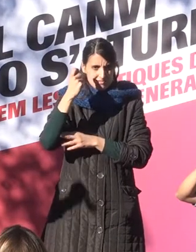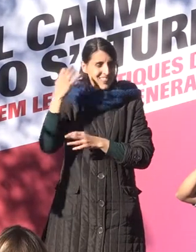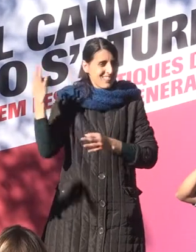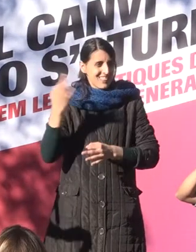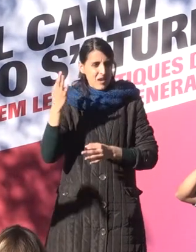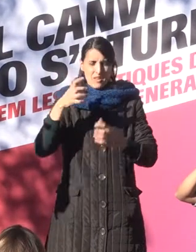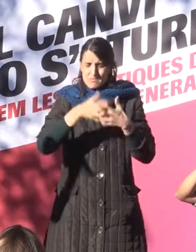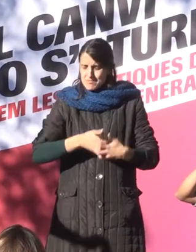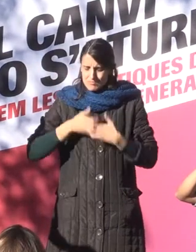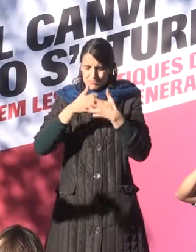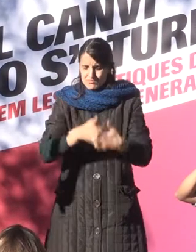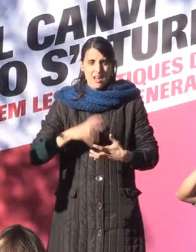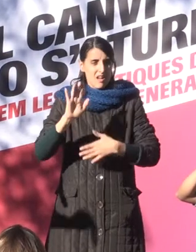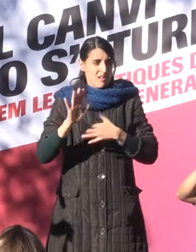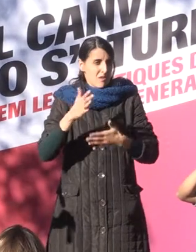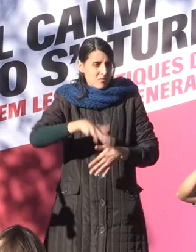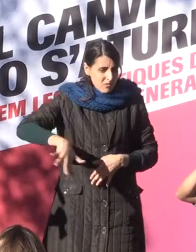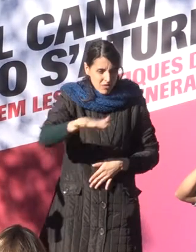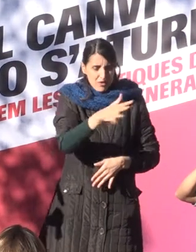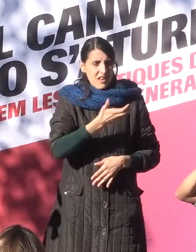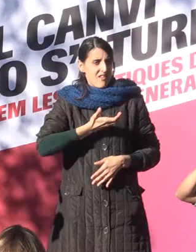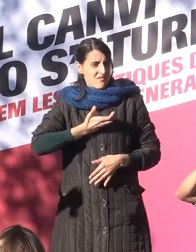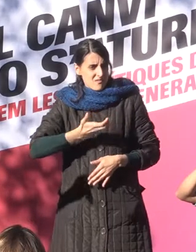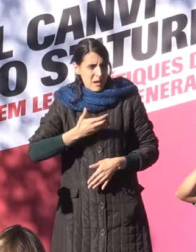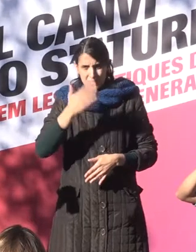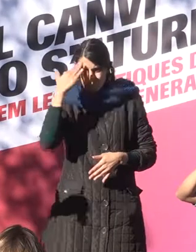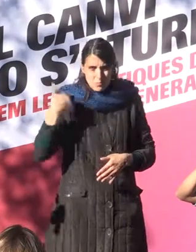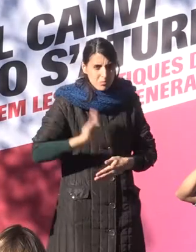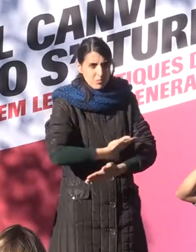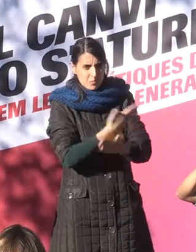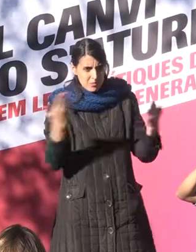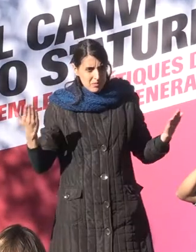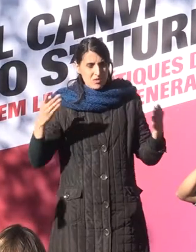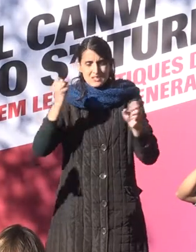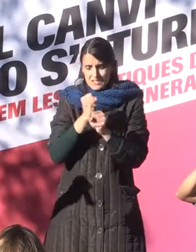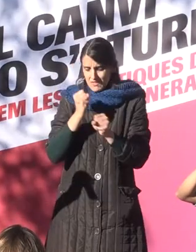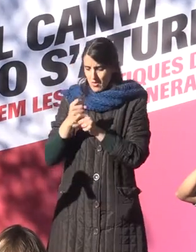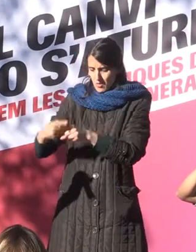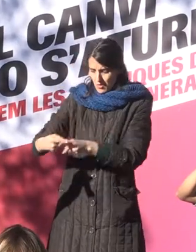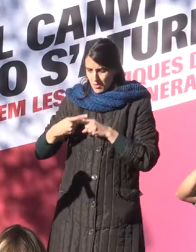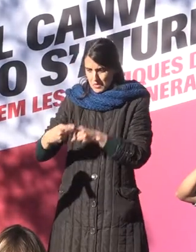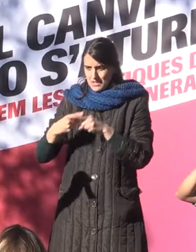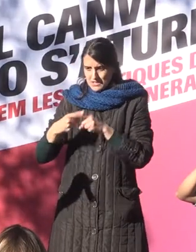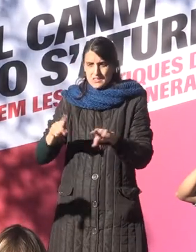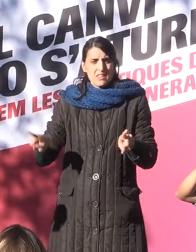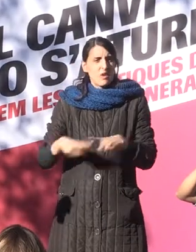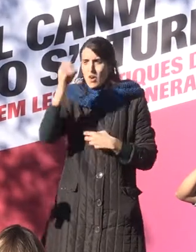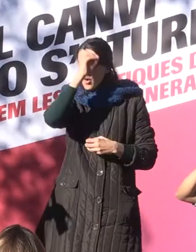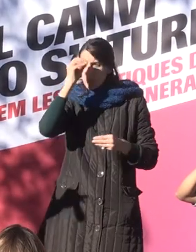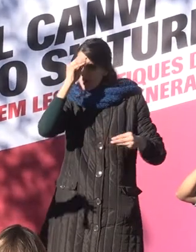igualmente en todos los barrios todos los municipios y en todos los sitios donde podamos compartir con otras compañeras y compañeros aunque no piensen exactamente como nosotros